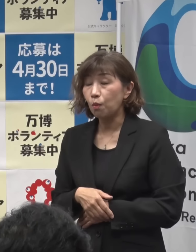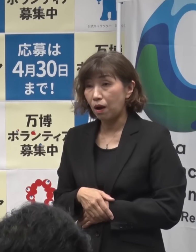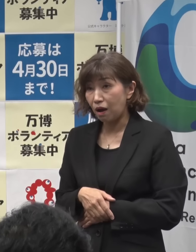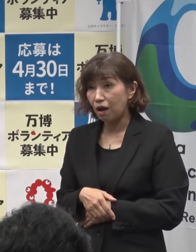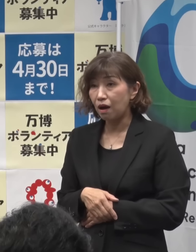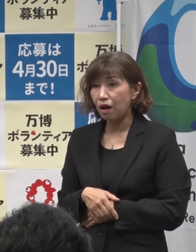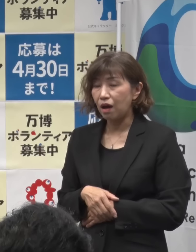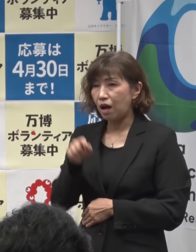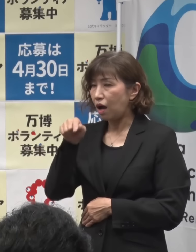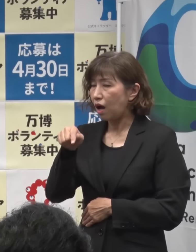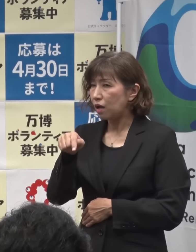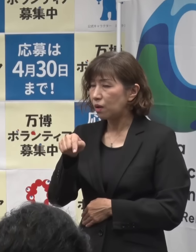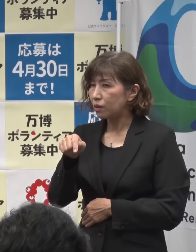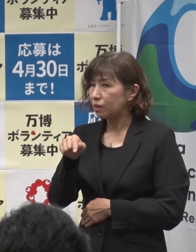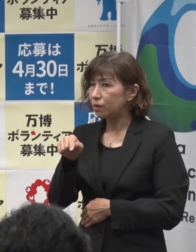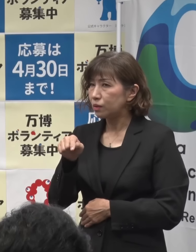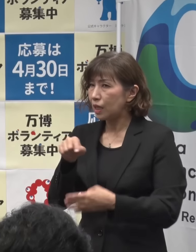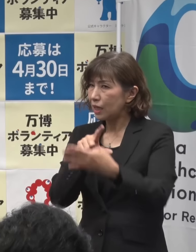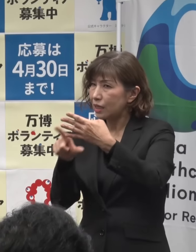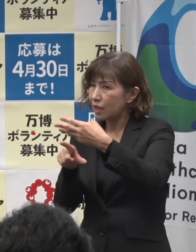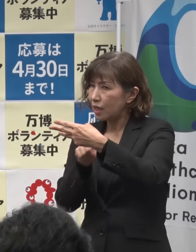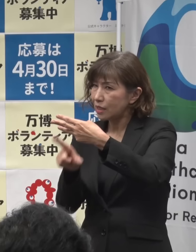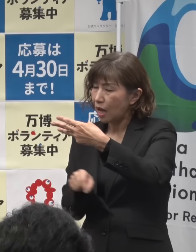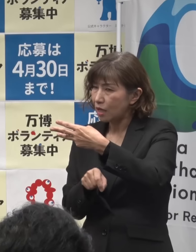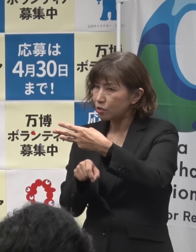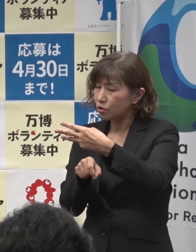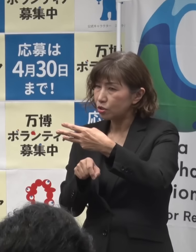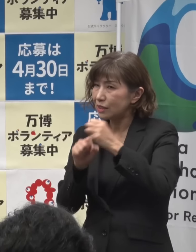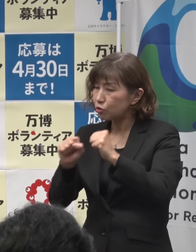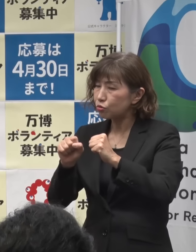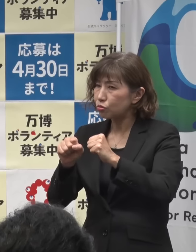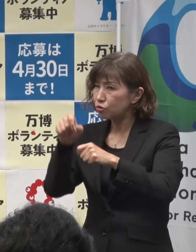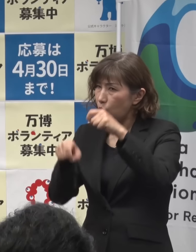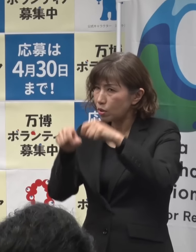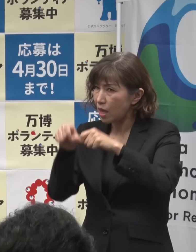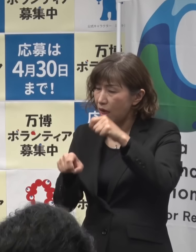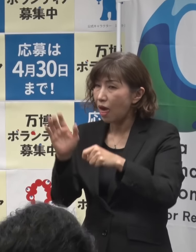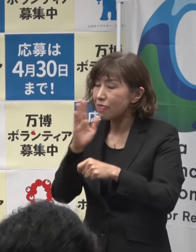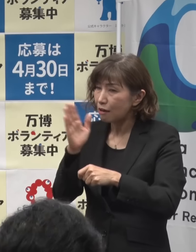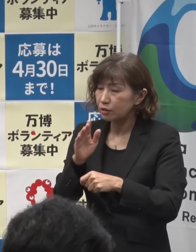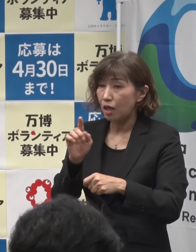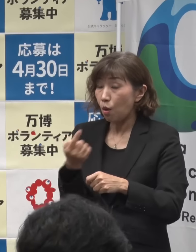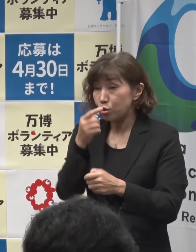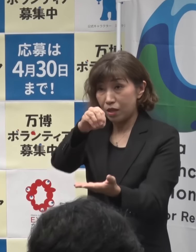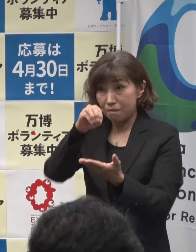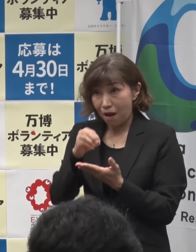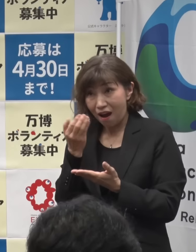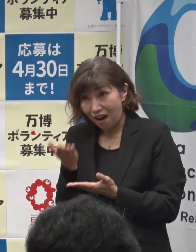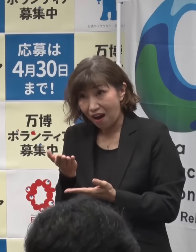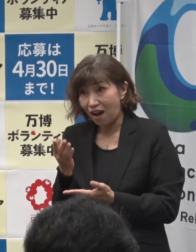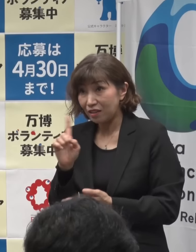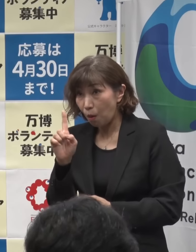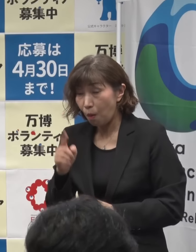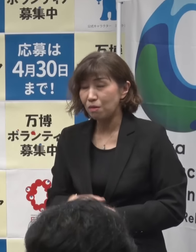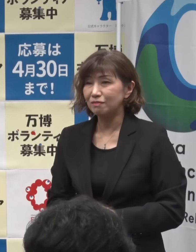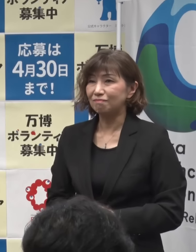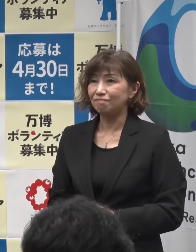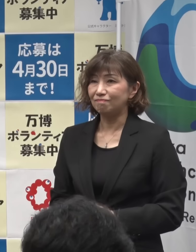特に調整というか想定はしなく BIE の方から事務局長の方から持ち出されてきたのか、そのあたりを教えていただけますか。 は